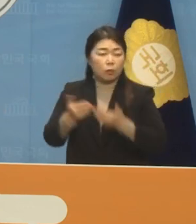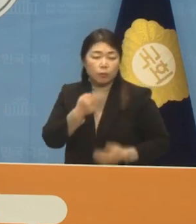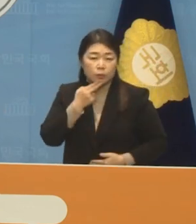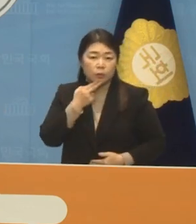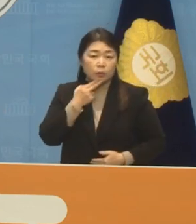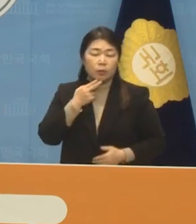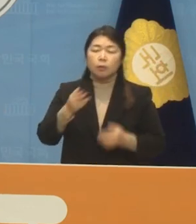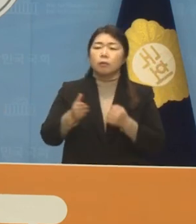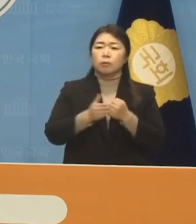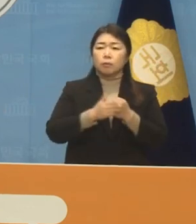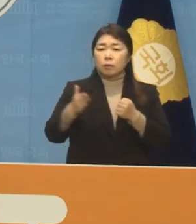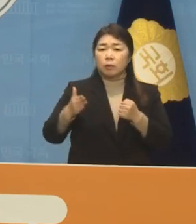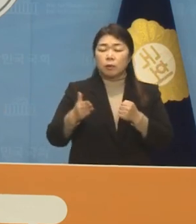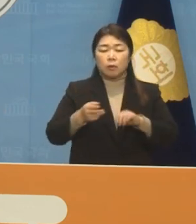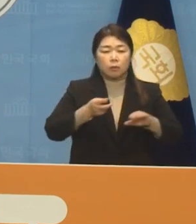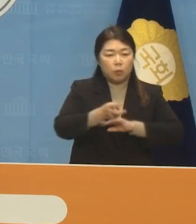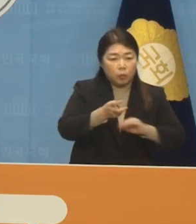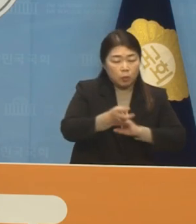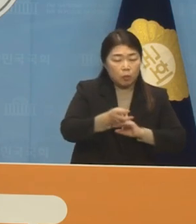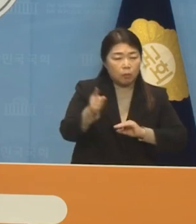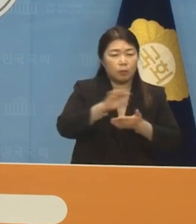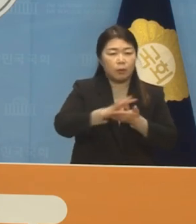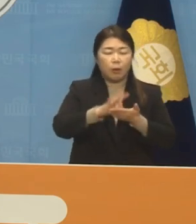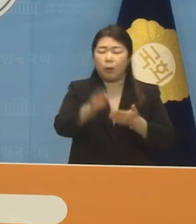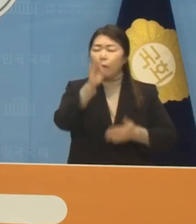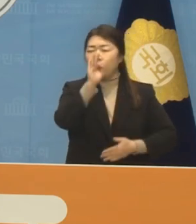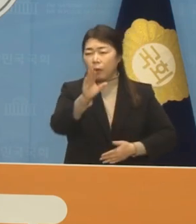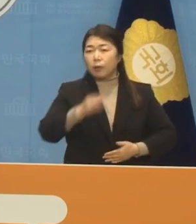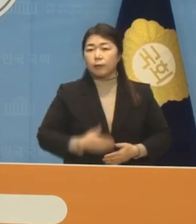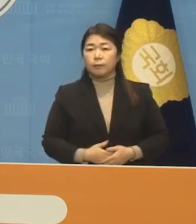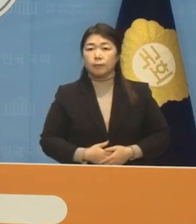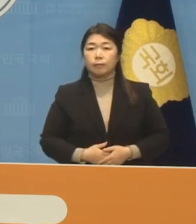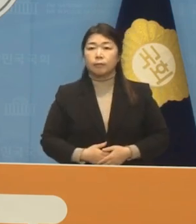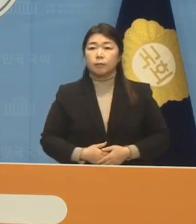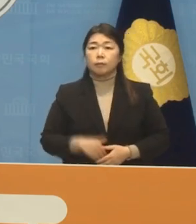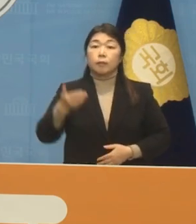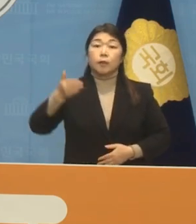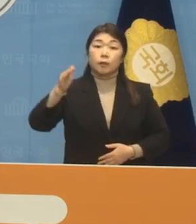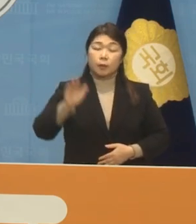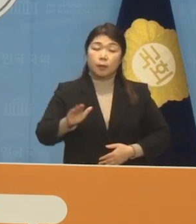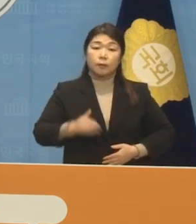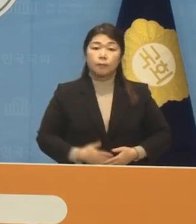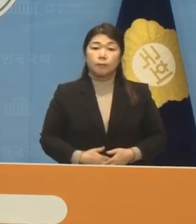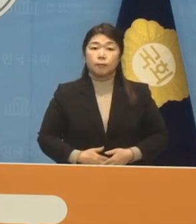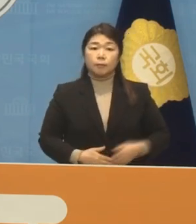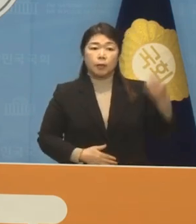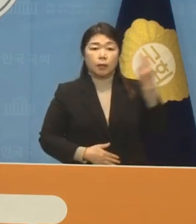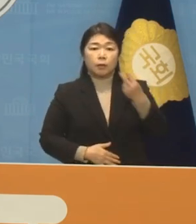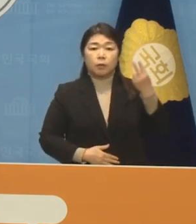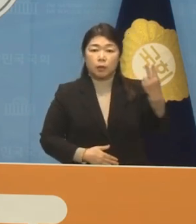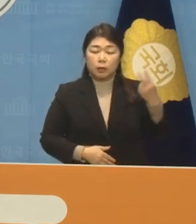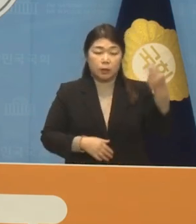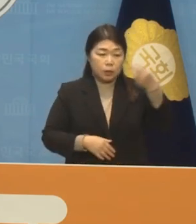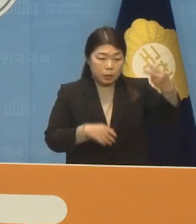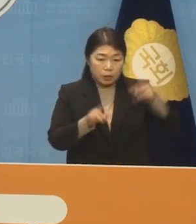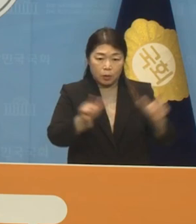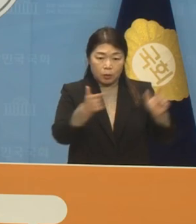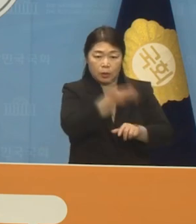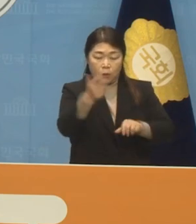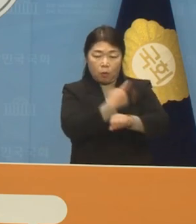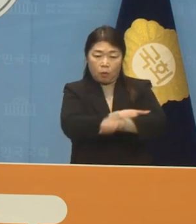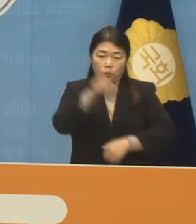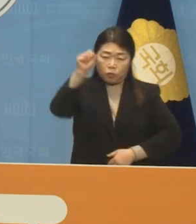돕지 않기 때문에 교통수단을 이용할 수가 없었습니다. 그렇지만 2002년 이동권 투쟁을